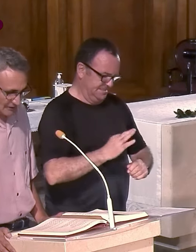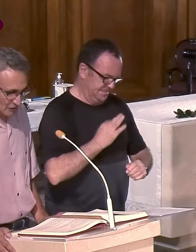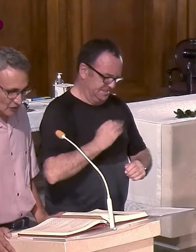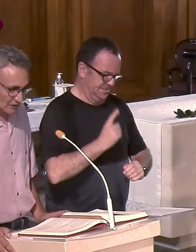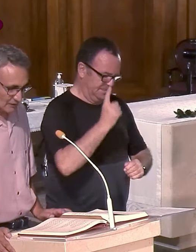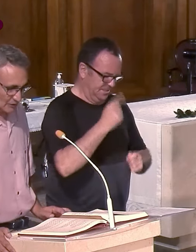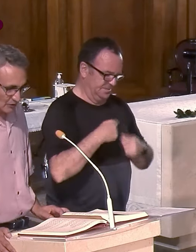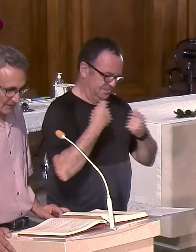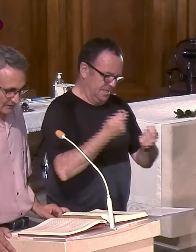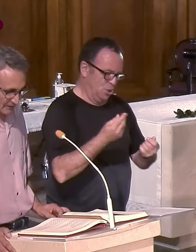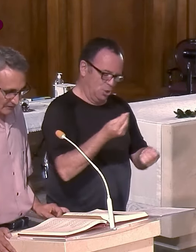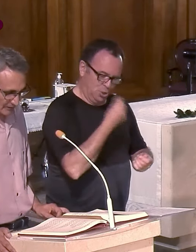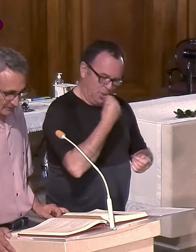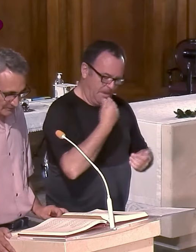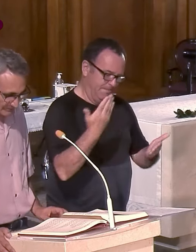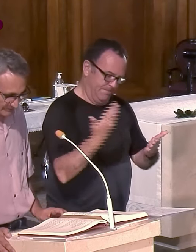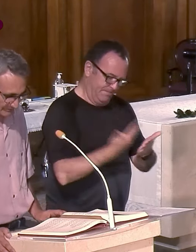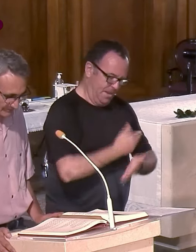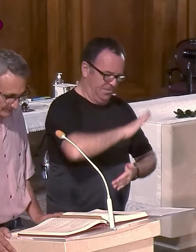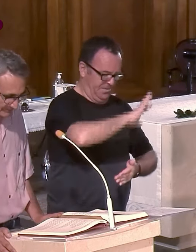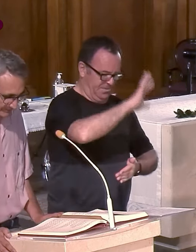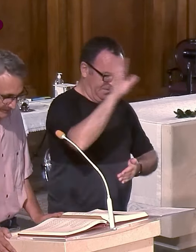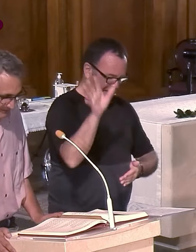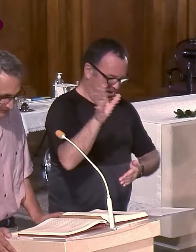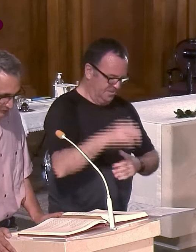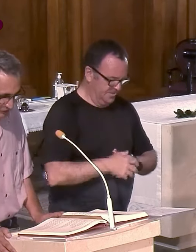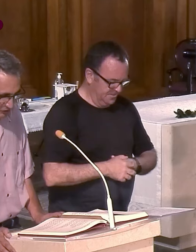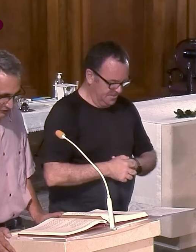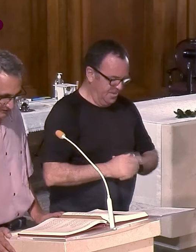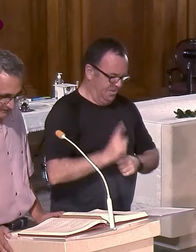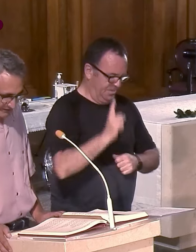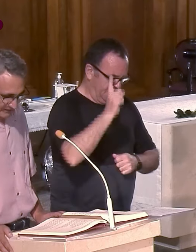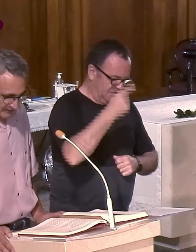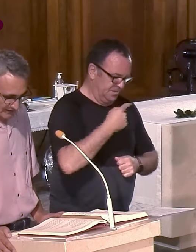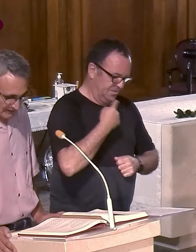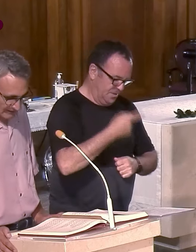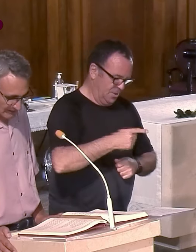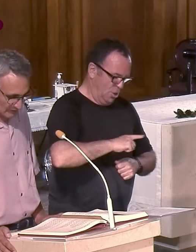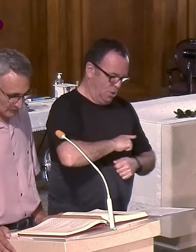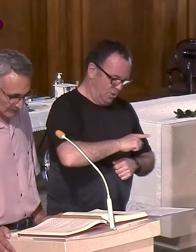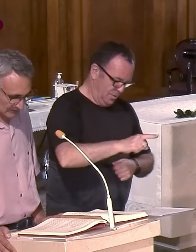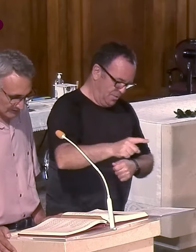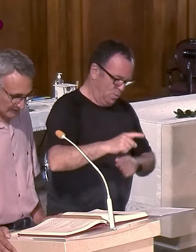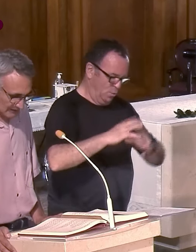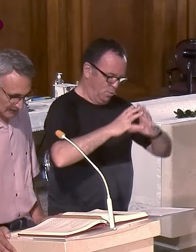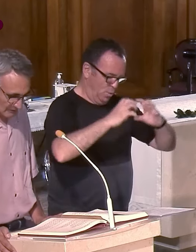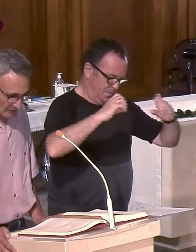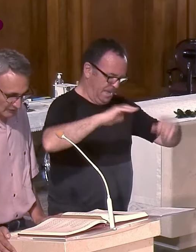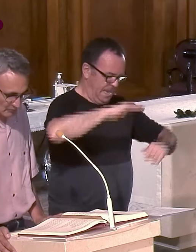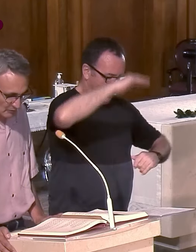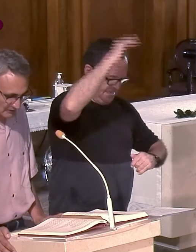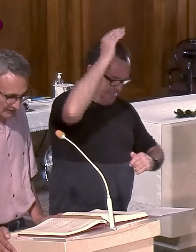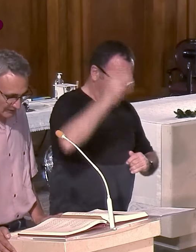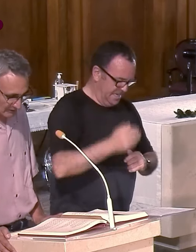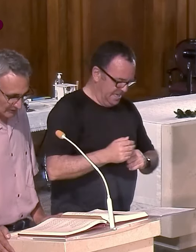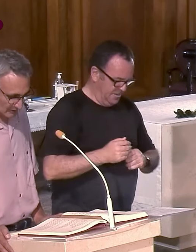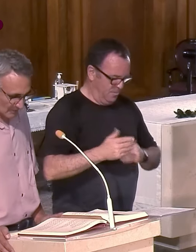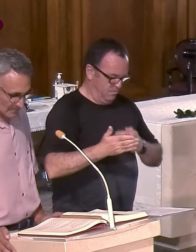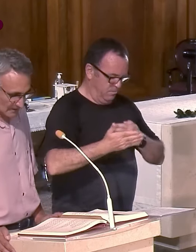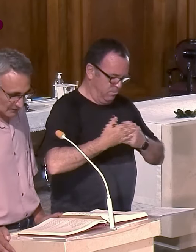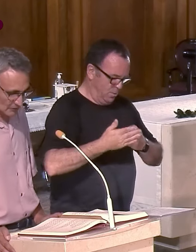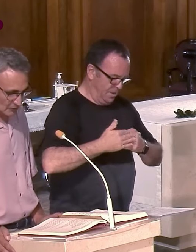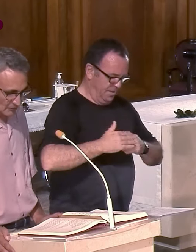El Señor les dio pan del cielo. Pero dio orden a las altas nubes. Abrió las compuertas del